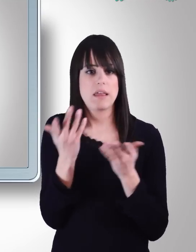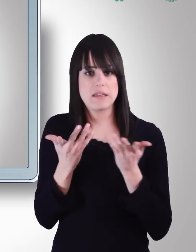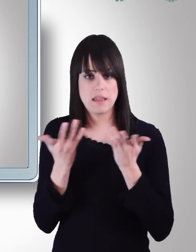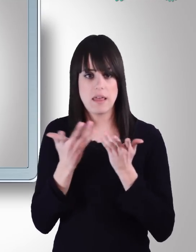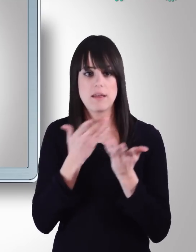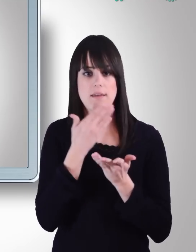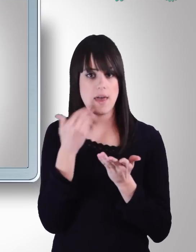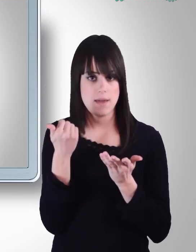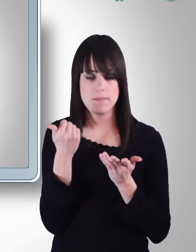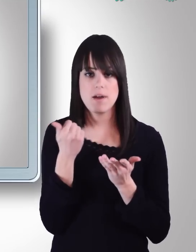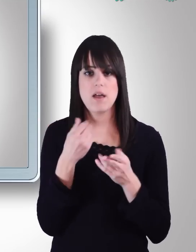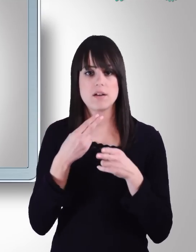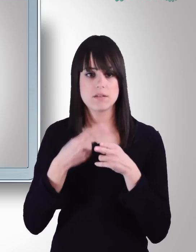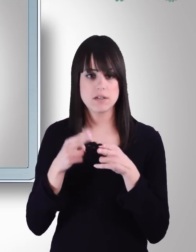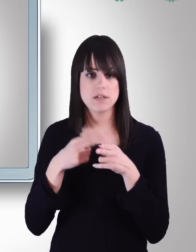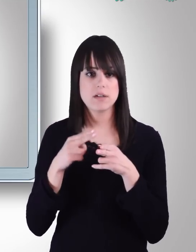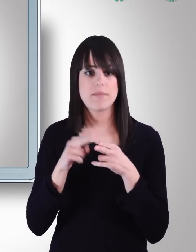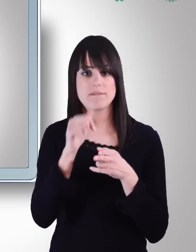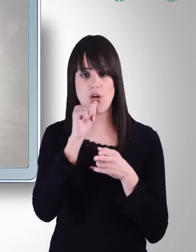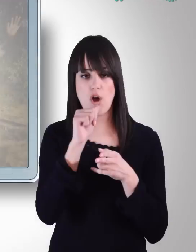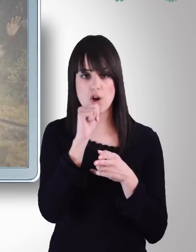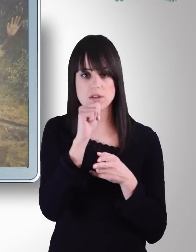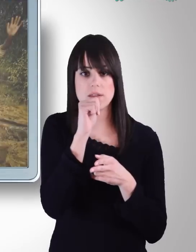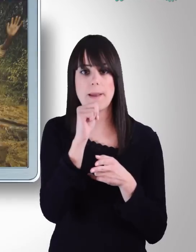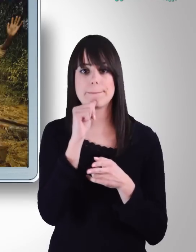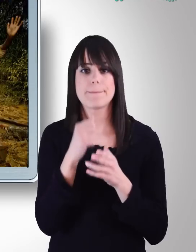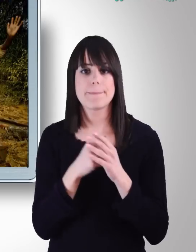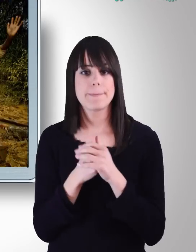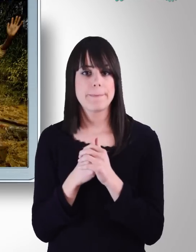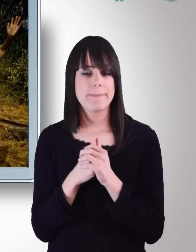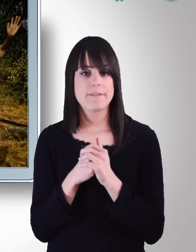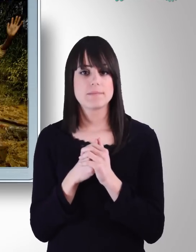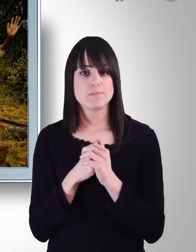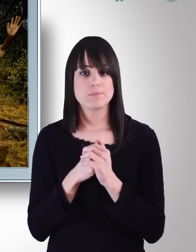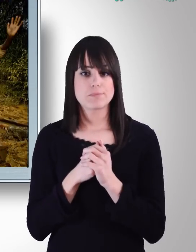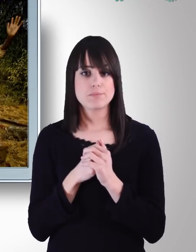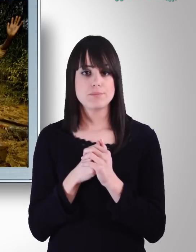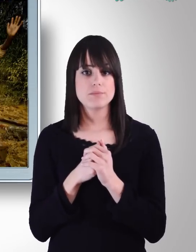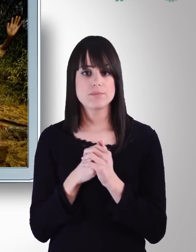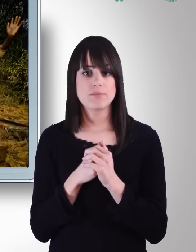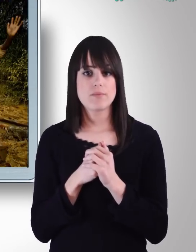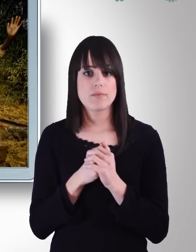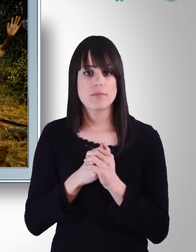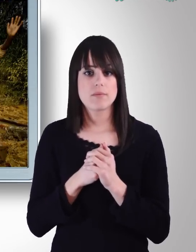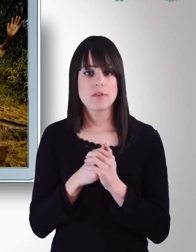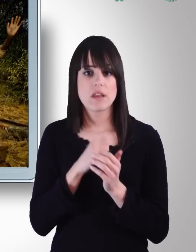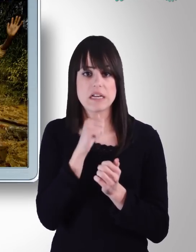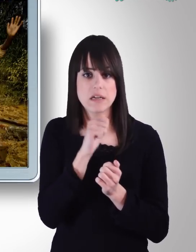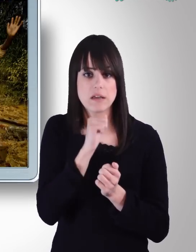čistom i pijaćom vodom. Oni Instagram koriste da bi širili priču o tome ko su, šta su i koje napore